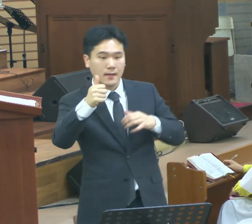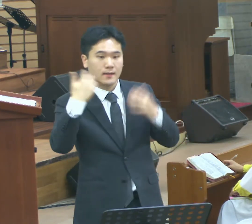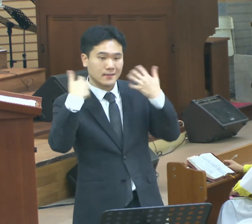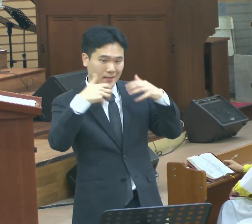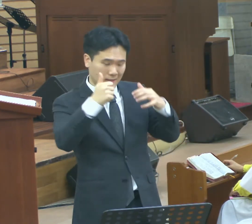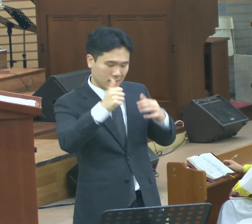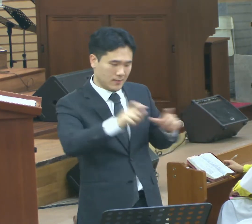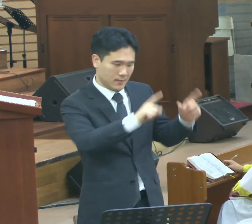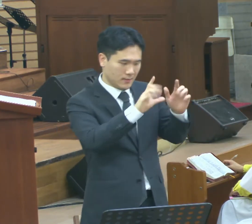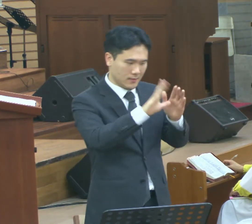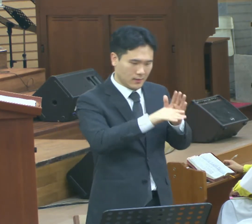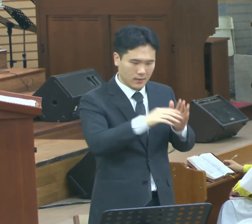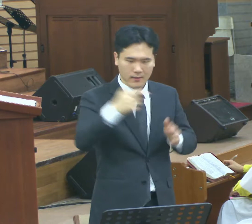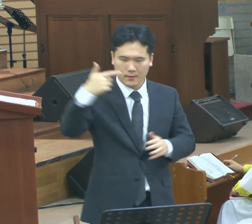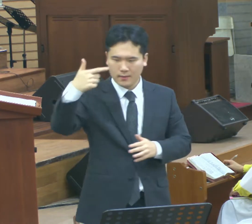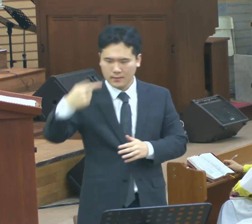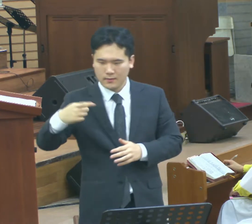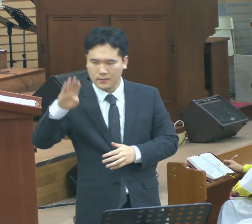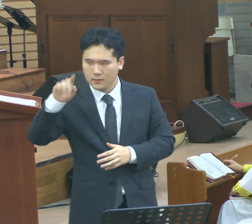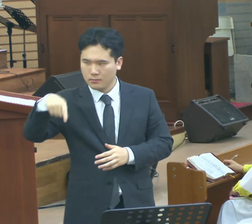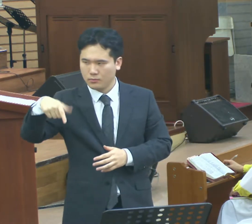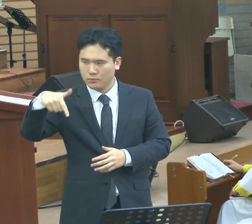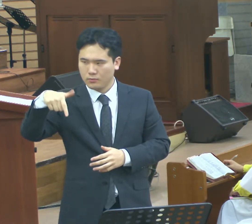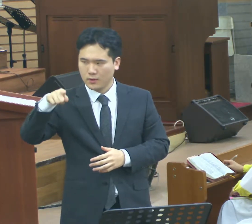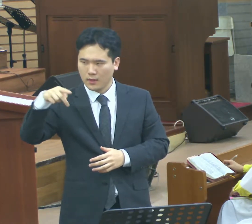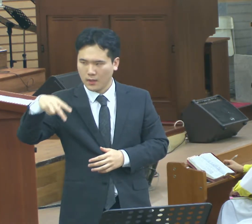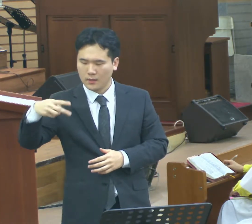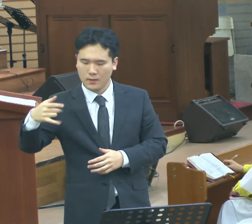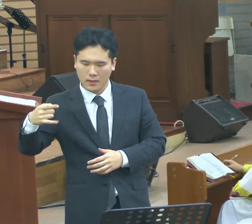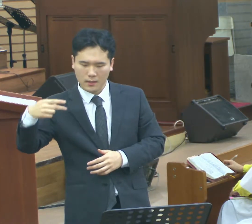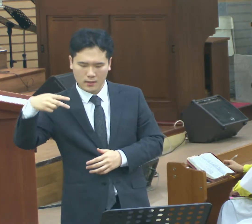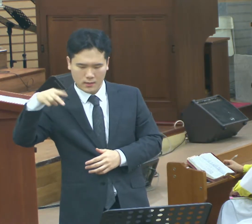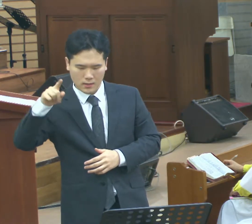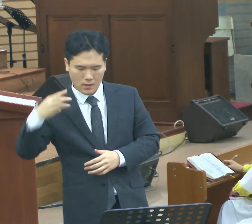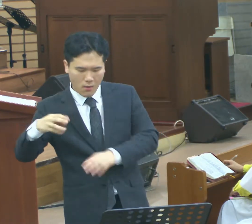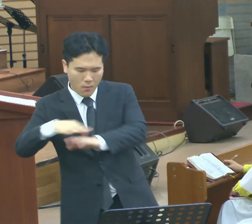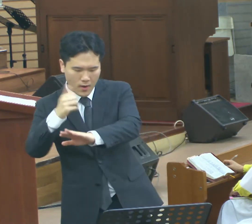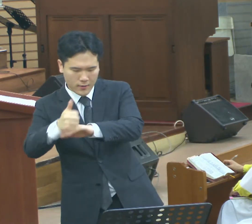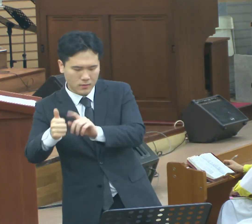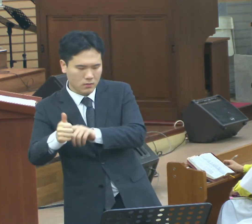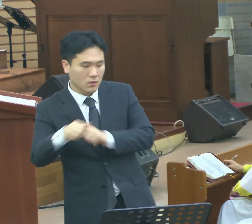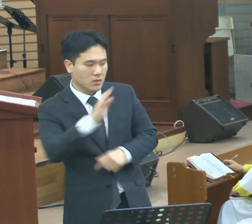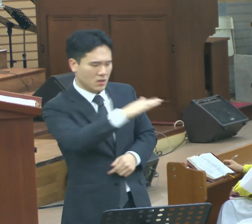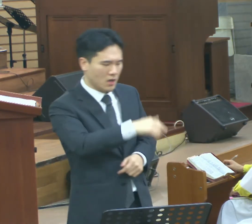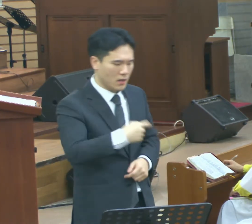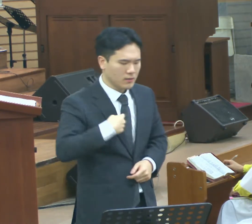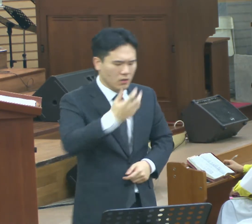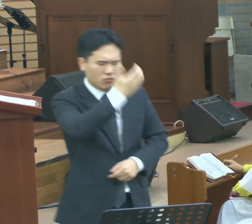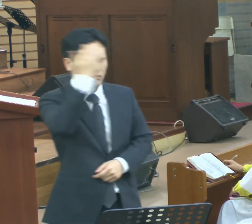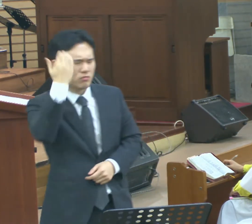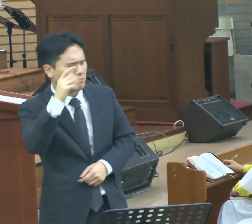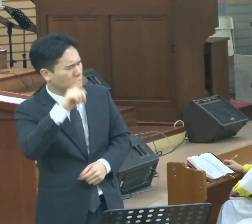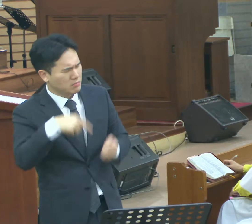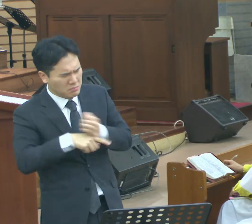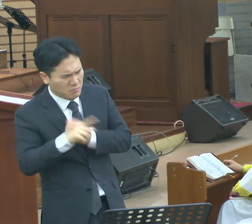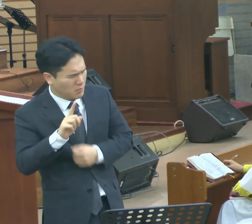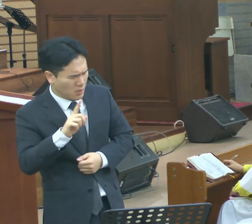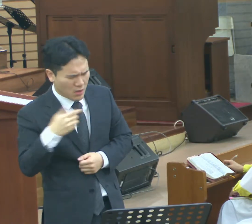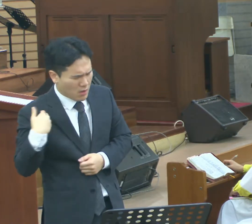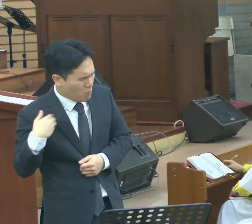다니엘이 은밀한 일을 다 얘기하면서 해몽까지 해버렸어요. 그때 하나님께서 그렇게 했다고